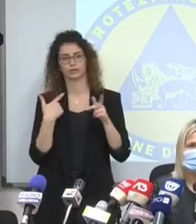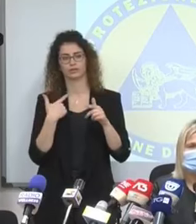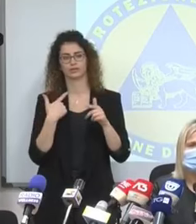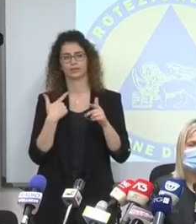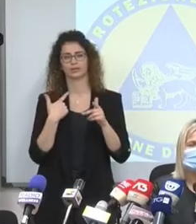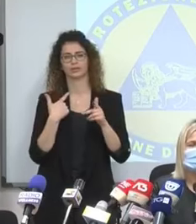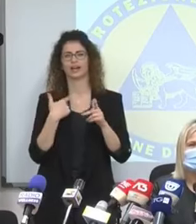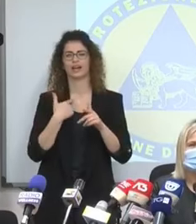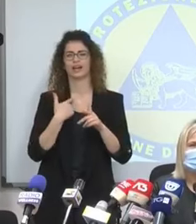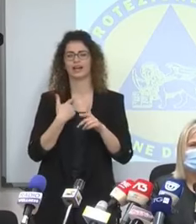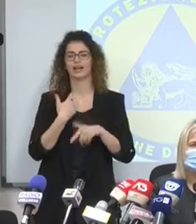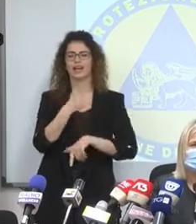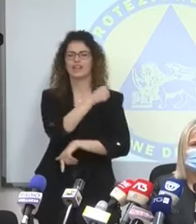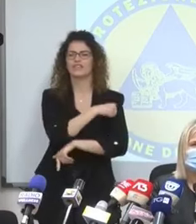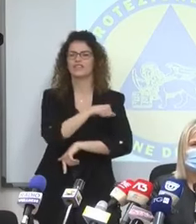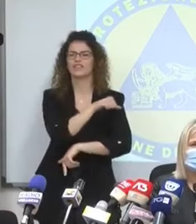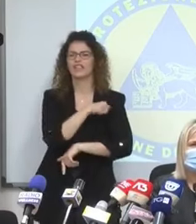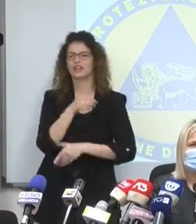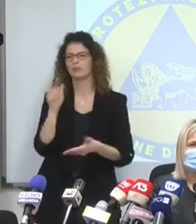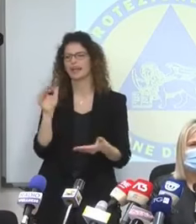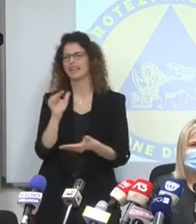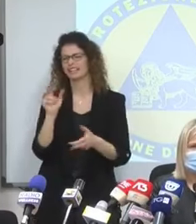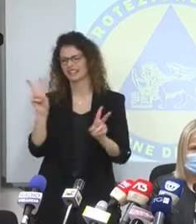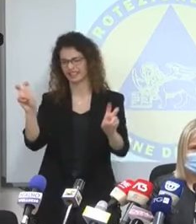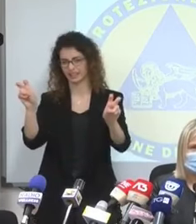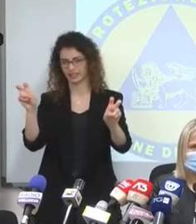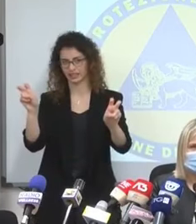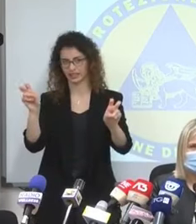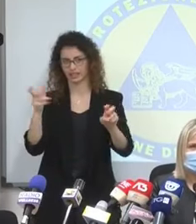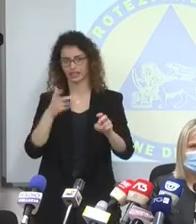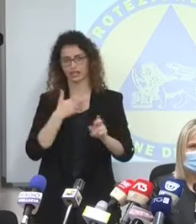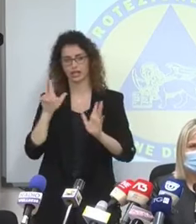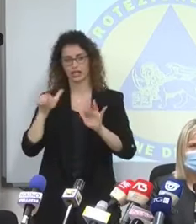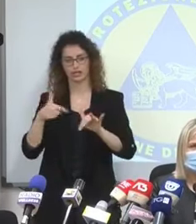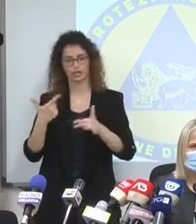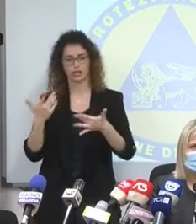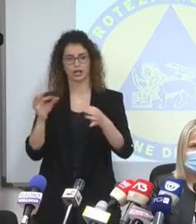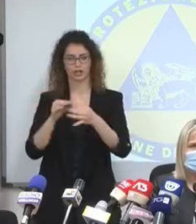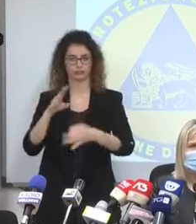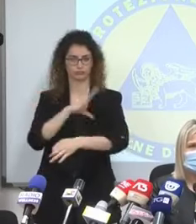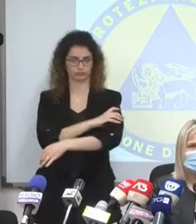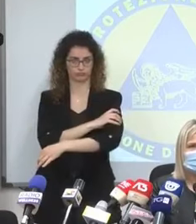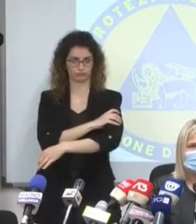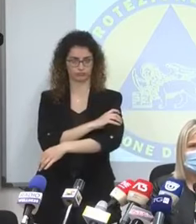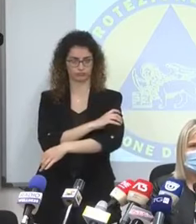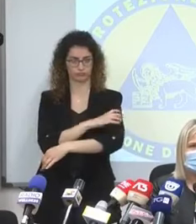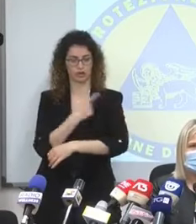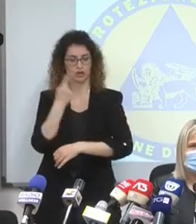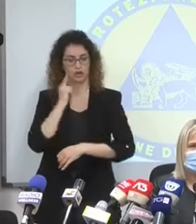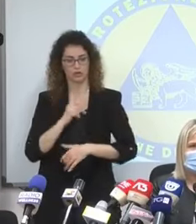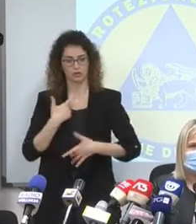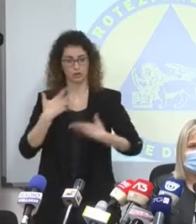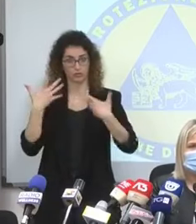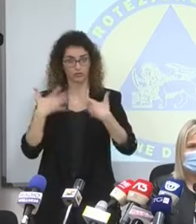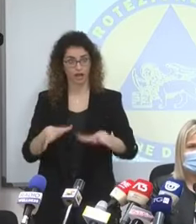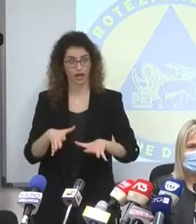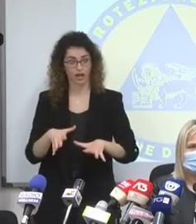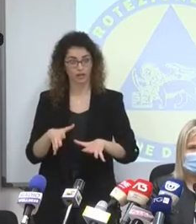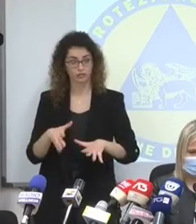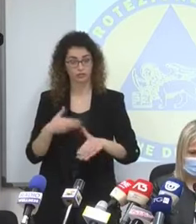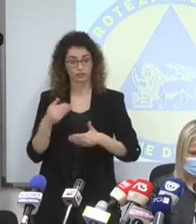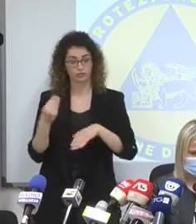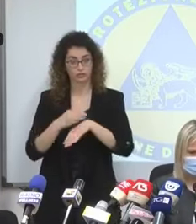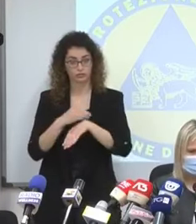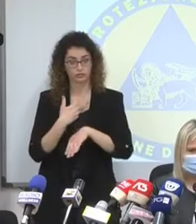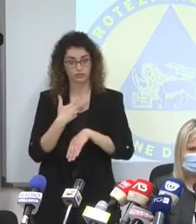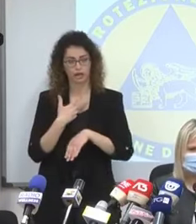quella appunto sì. E aveva annunciato un incontro in settimana con le delegazioni sindacali. Non so se c'è stato, se c'è qualche